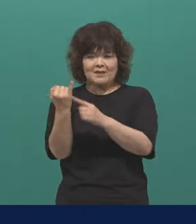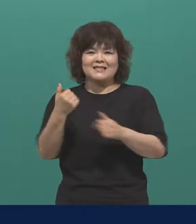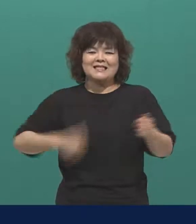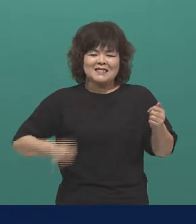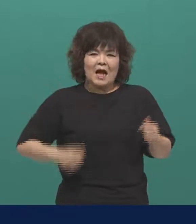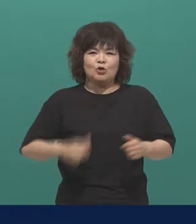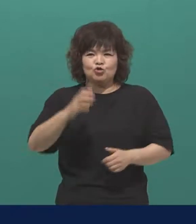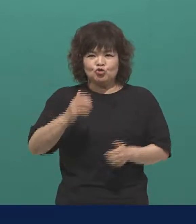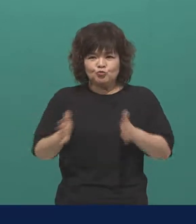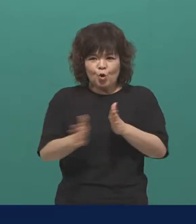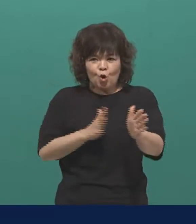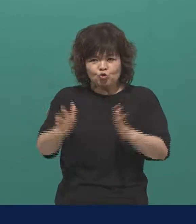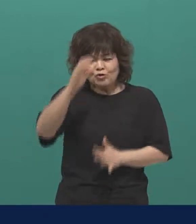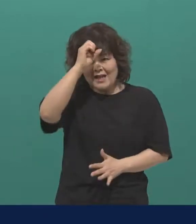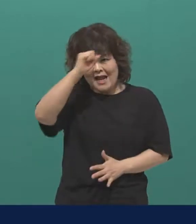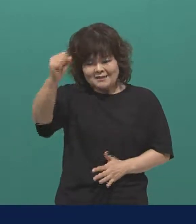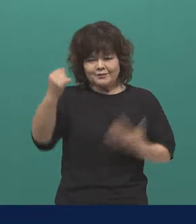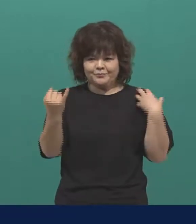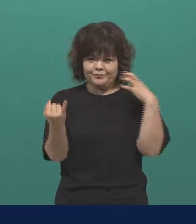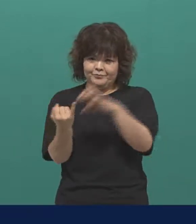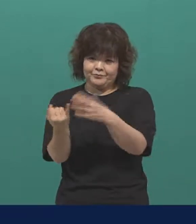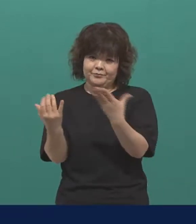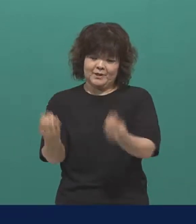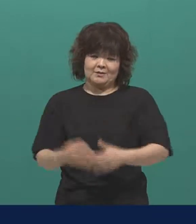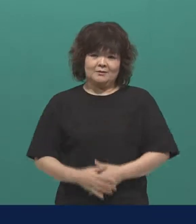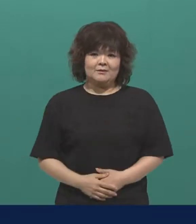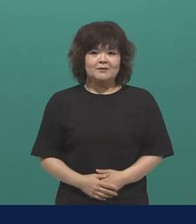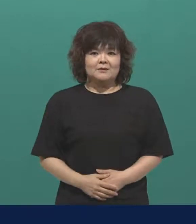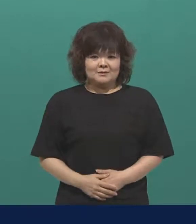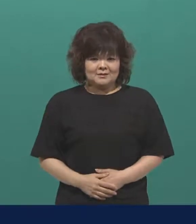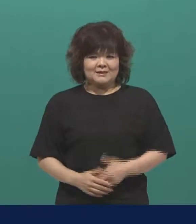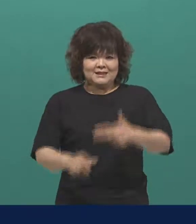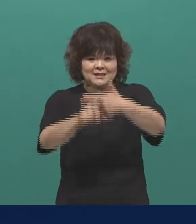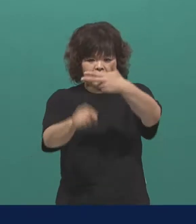滋賀スポーツ大使に就任しました。